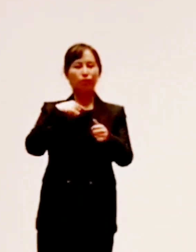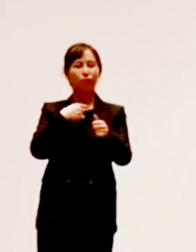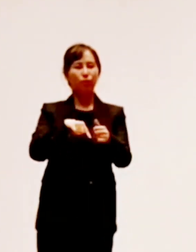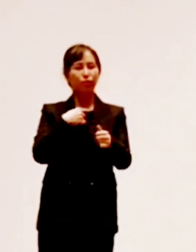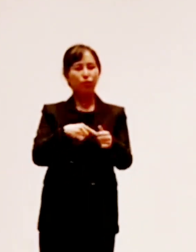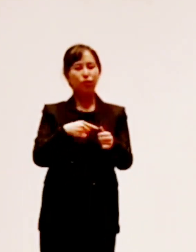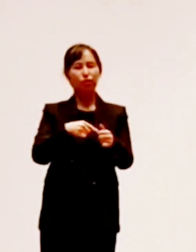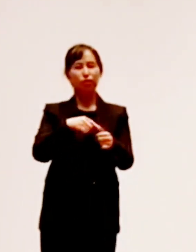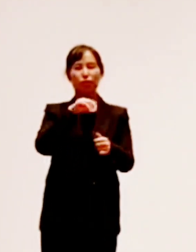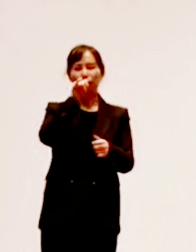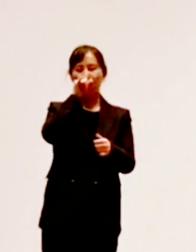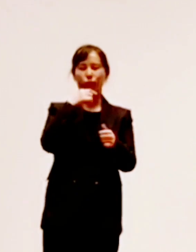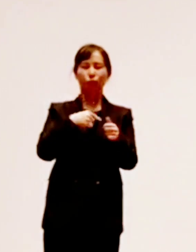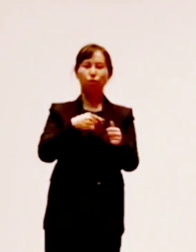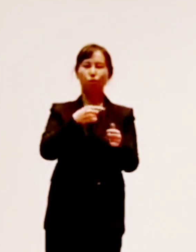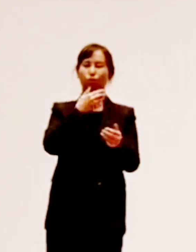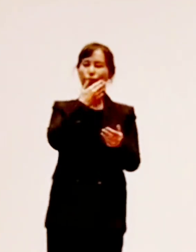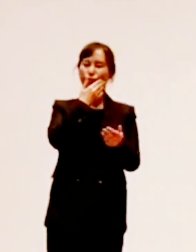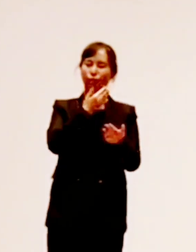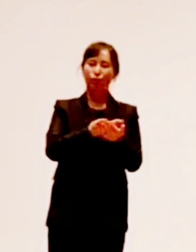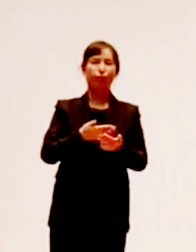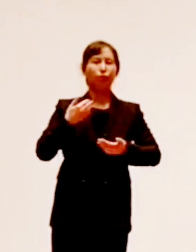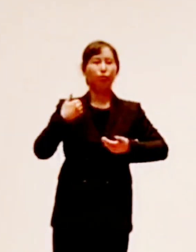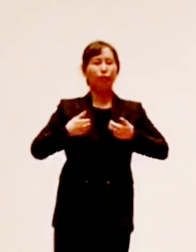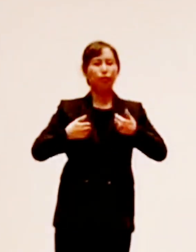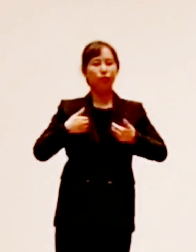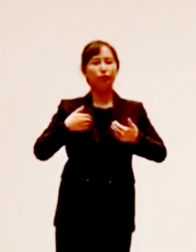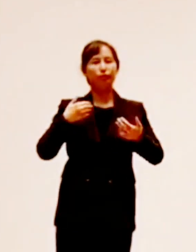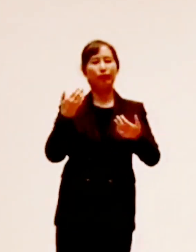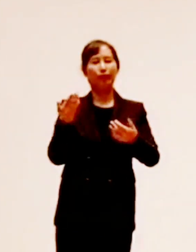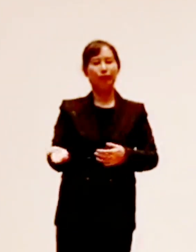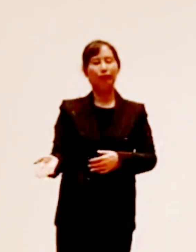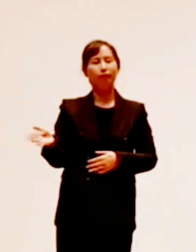교육이 있고 바쁘다고 하더라도